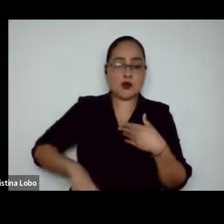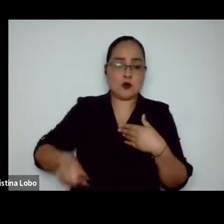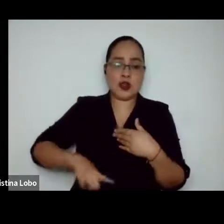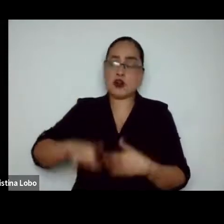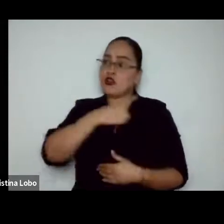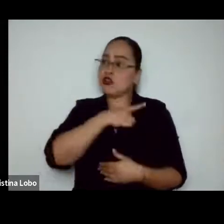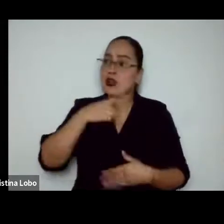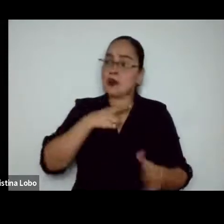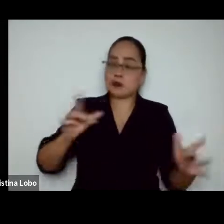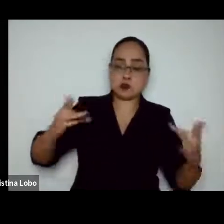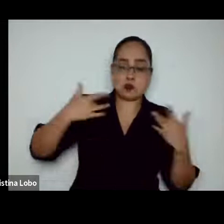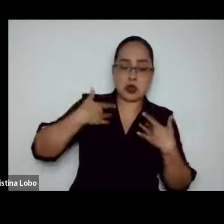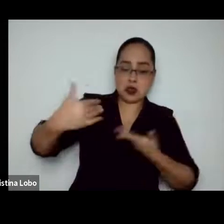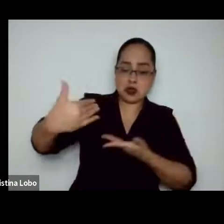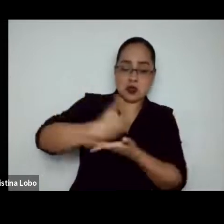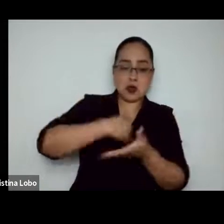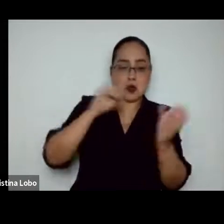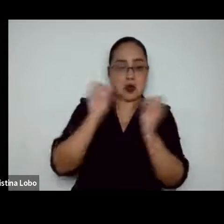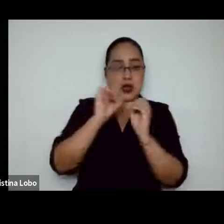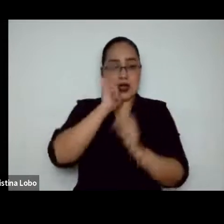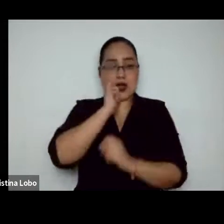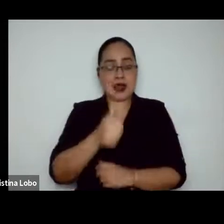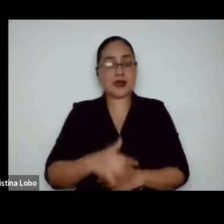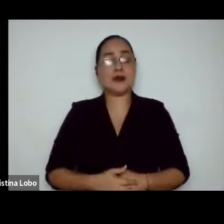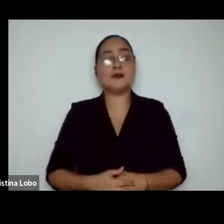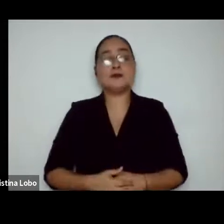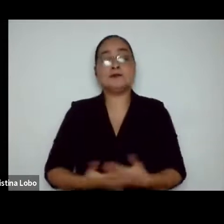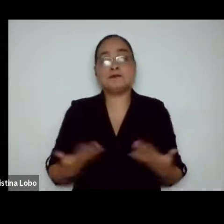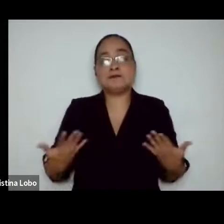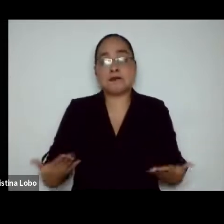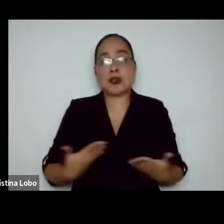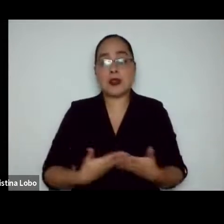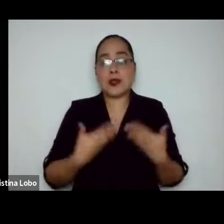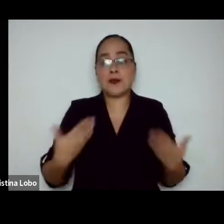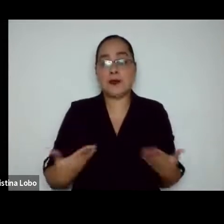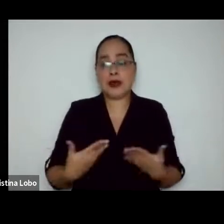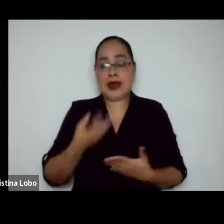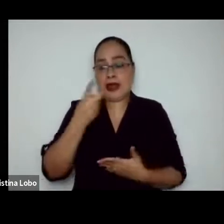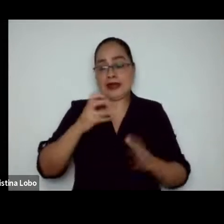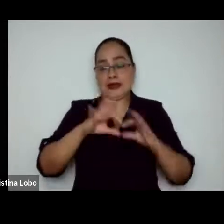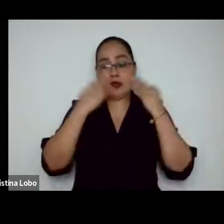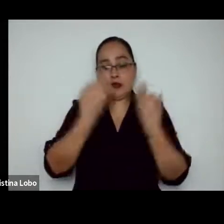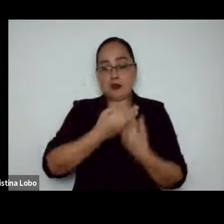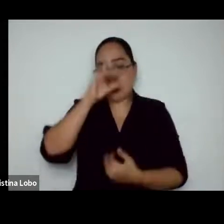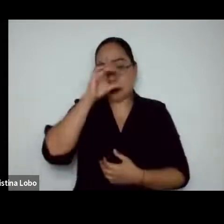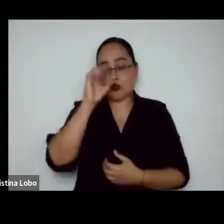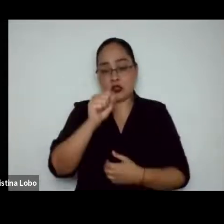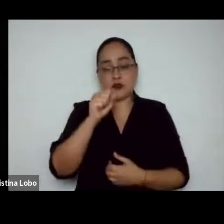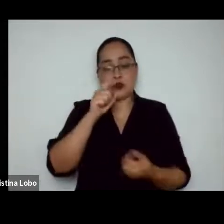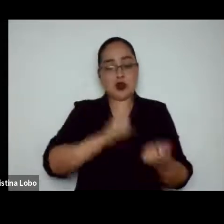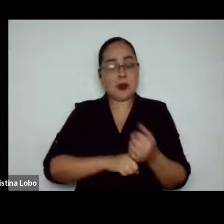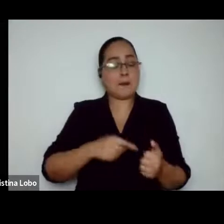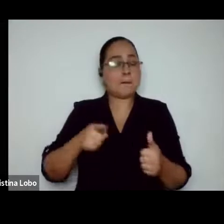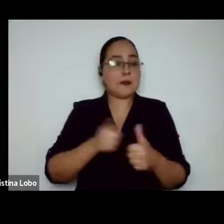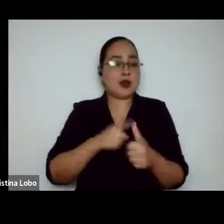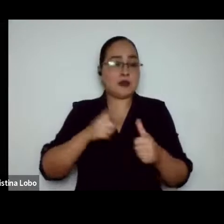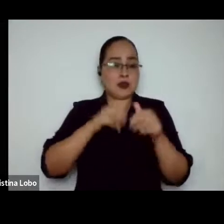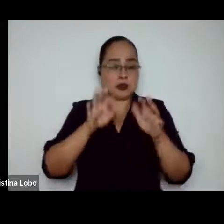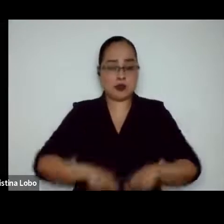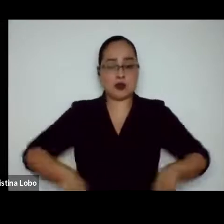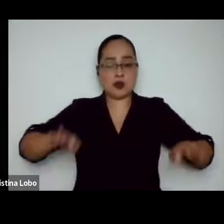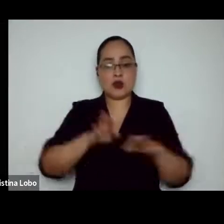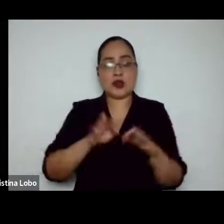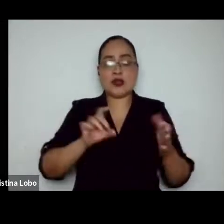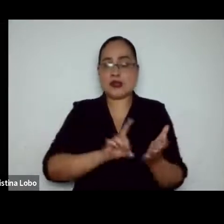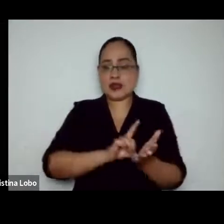de hacer algo. Y esto, digamos, esta es la concepción, la primer función, ¿no? Derecho